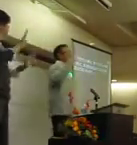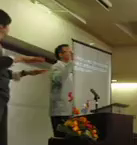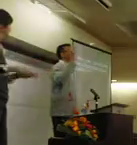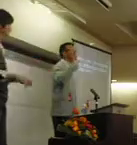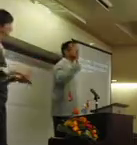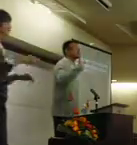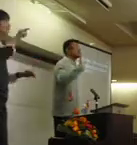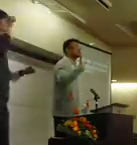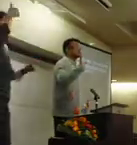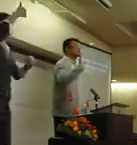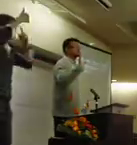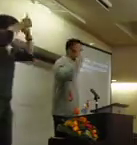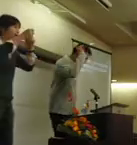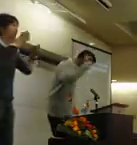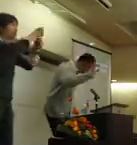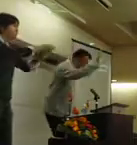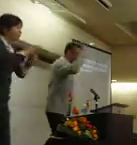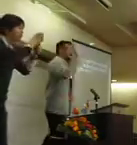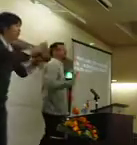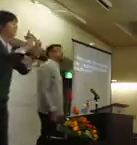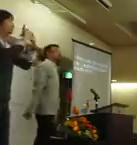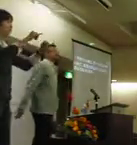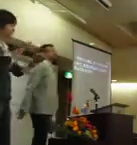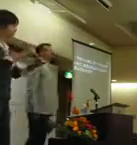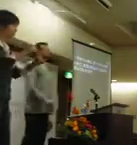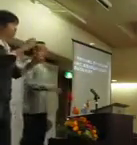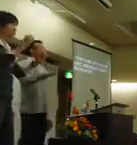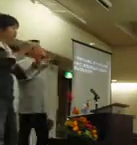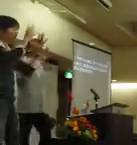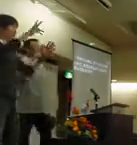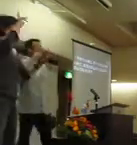彼はね農夫です。突然神に、